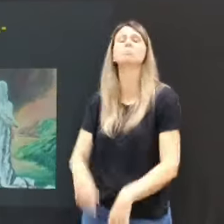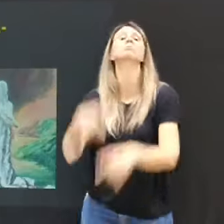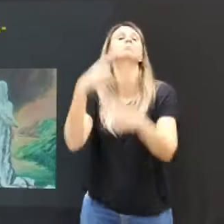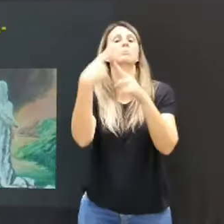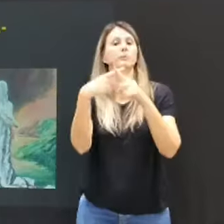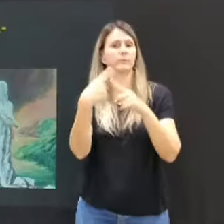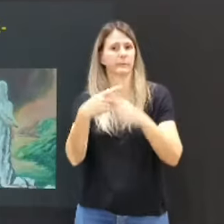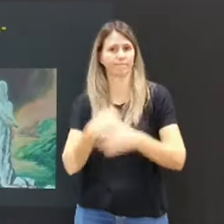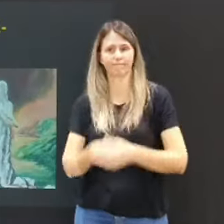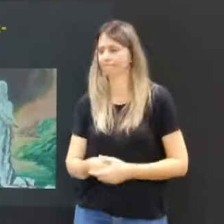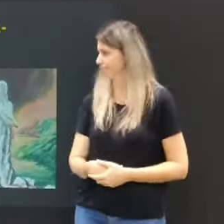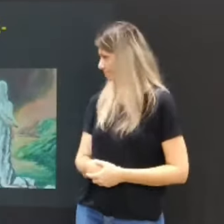enviou isso. Por quê?